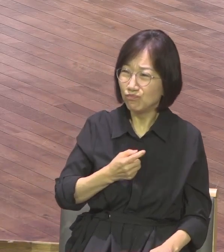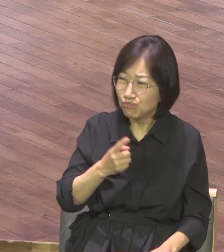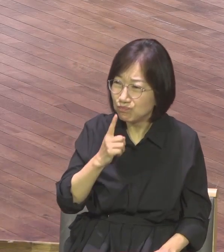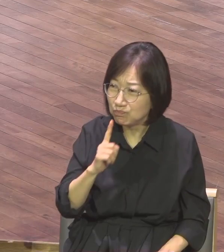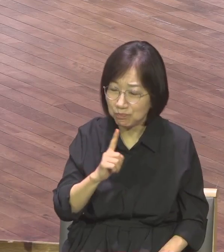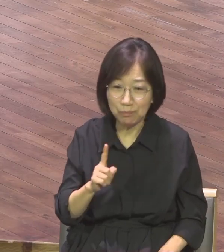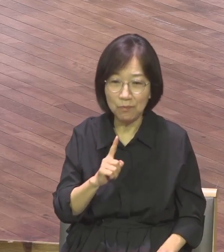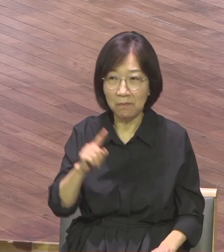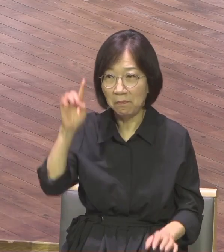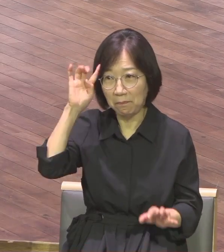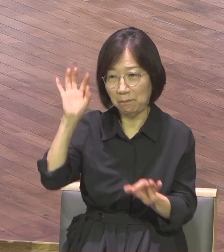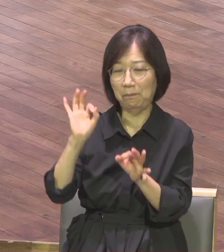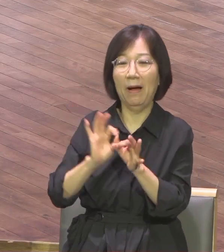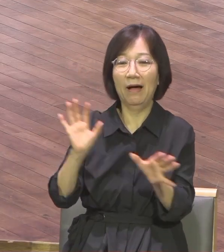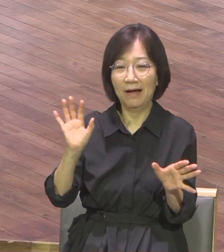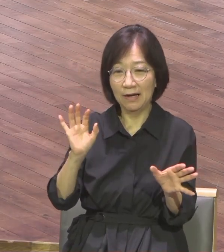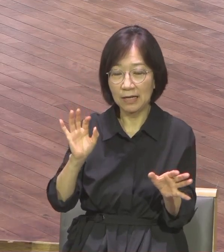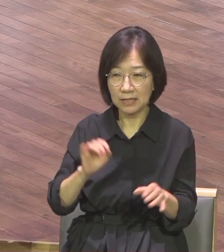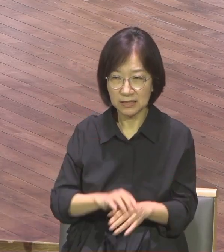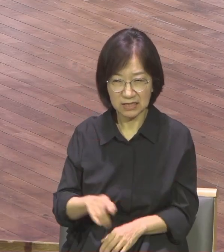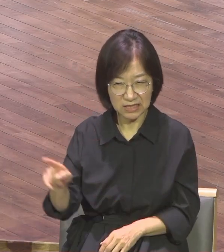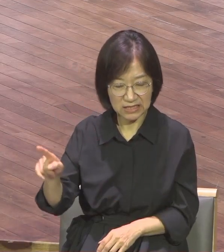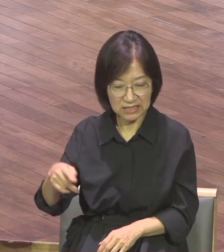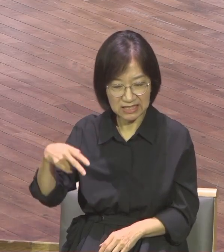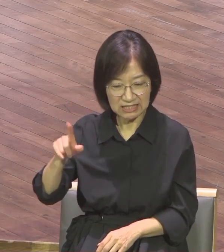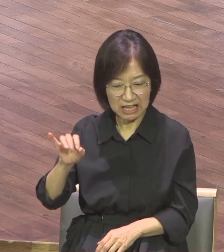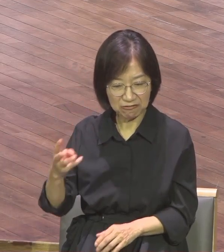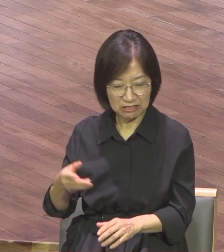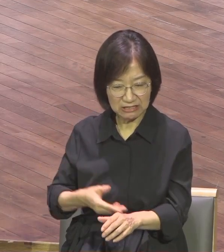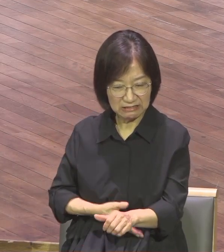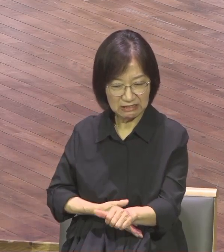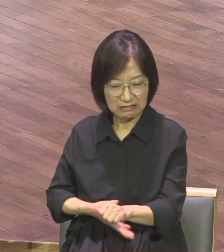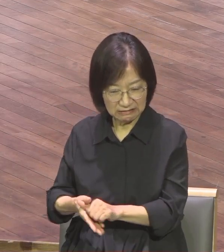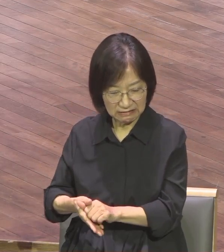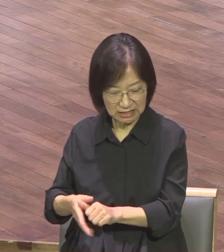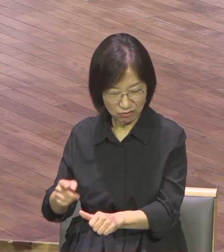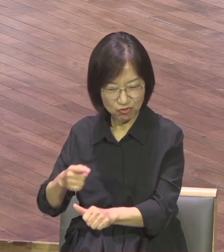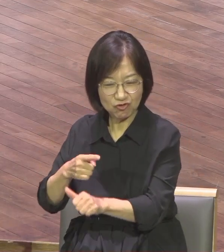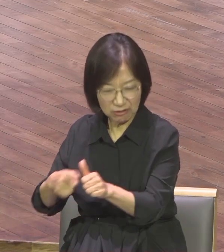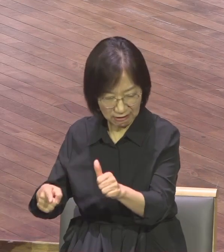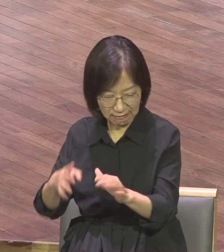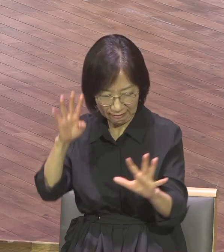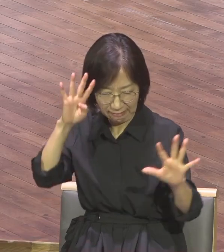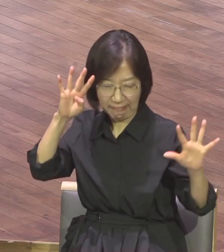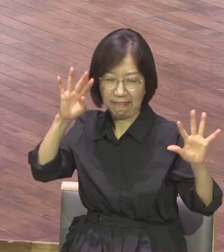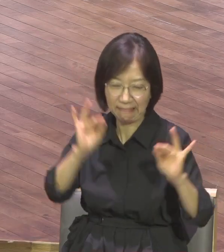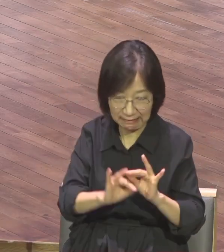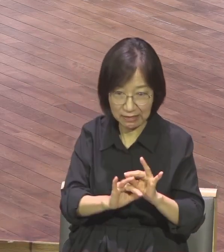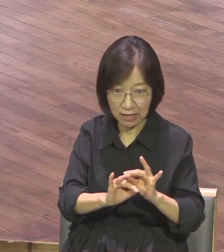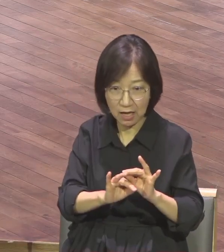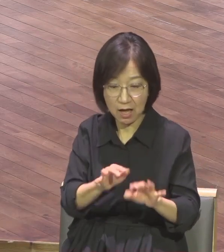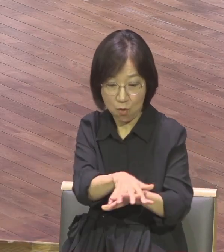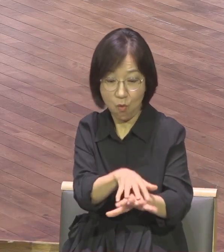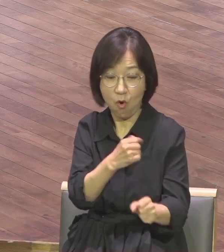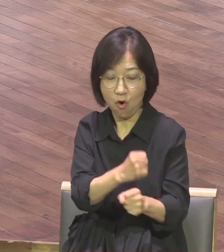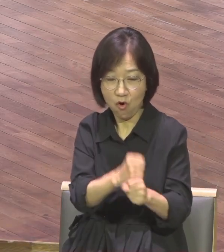너무나 충격이 되기 때문에 저 사울을 죽이자, 결사대가 조직될 정도로 그렇게